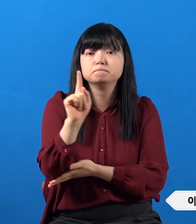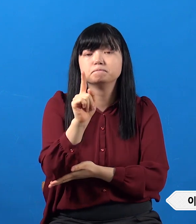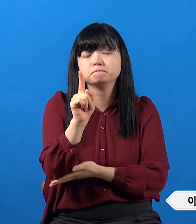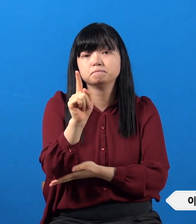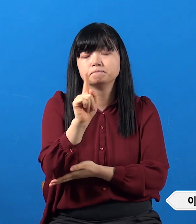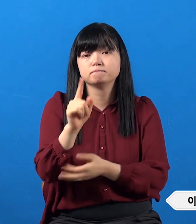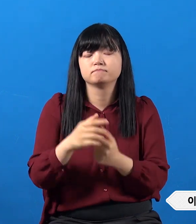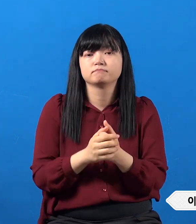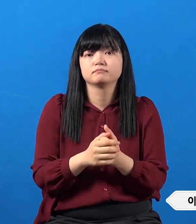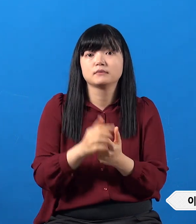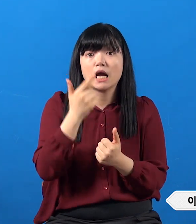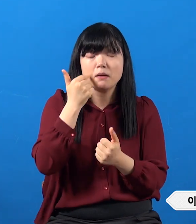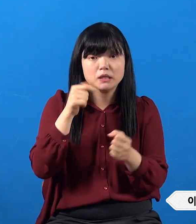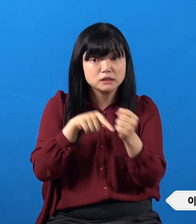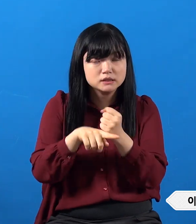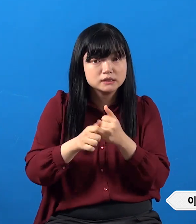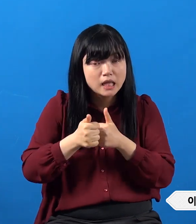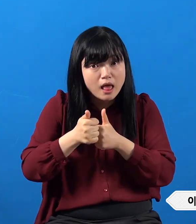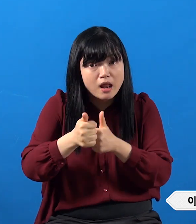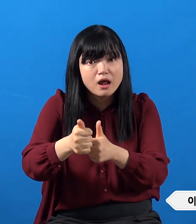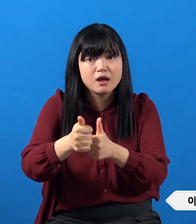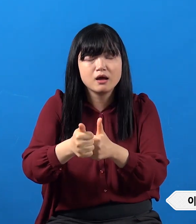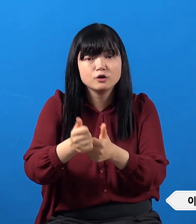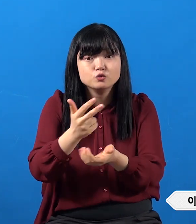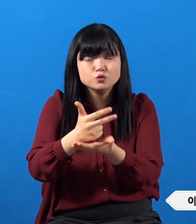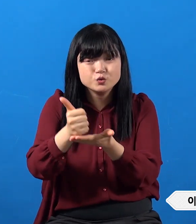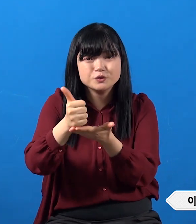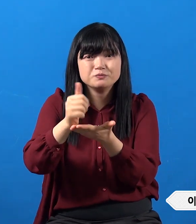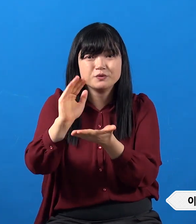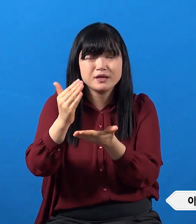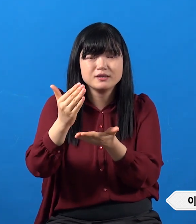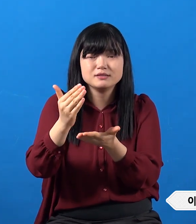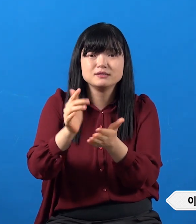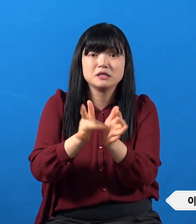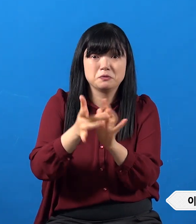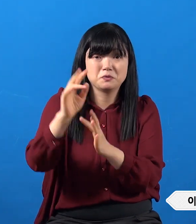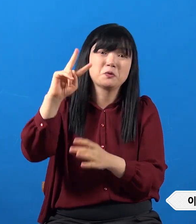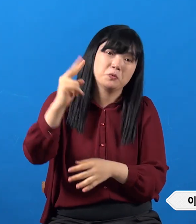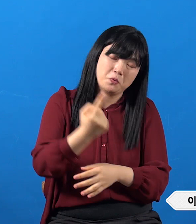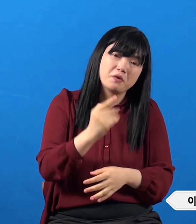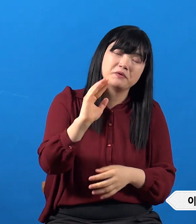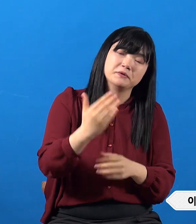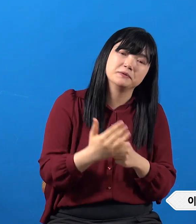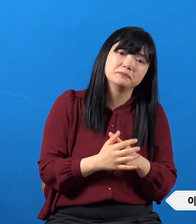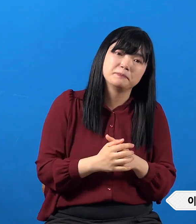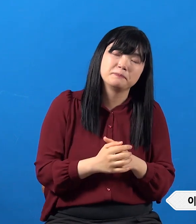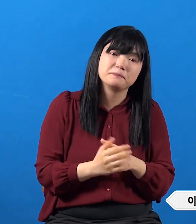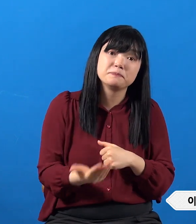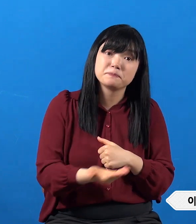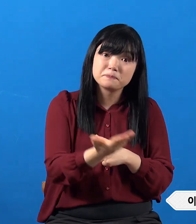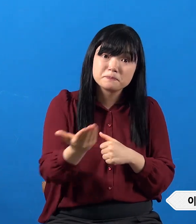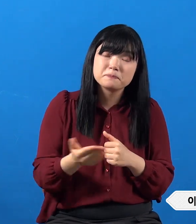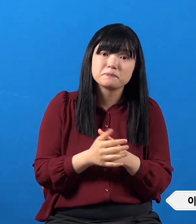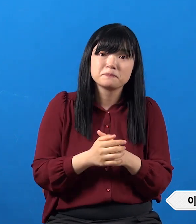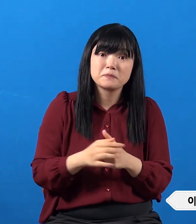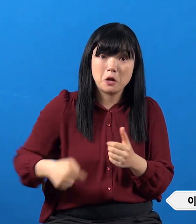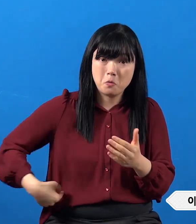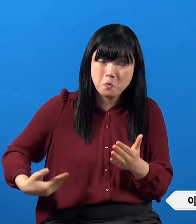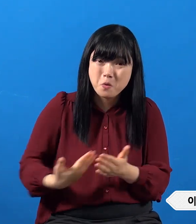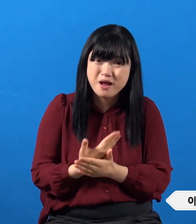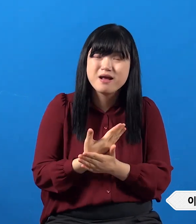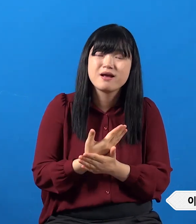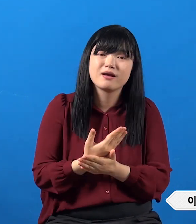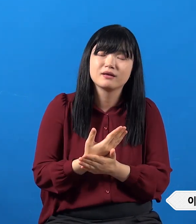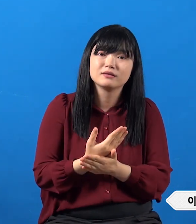있다면 아버지의 뜻을 따라 이제 주님이신 예수님께로 와야 한다는 것입니다. 여러분,